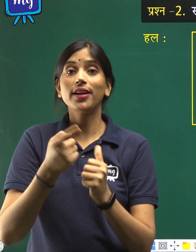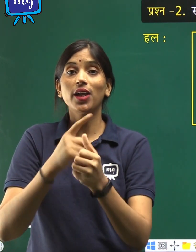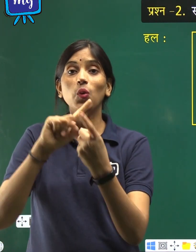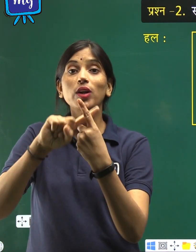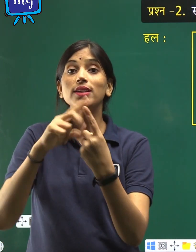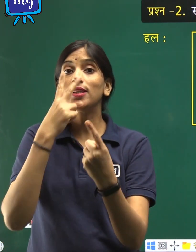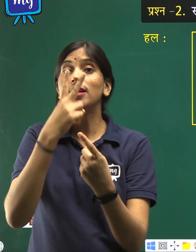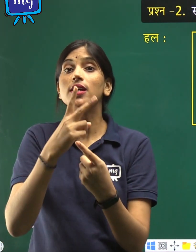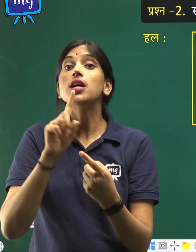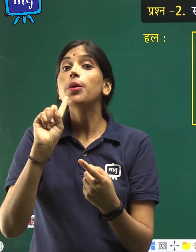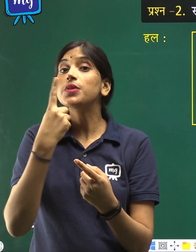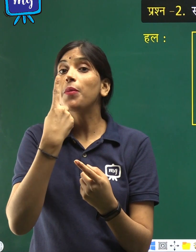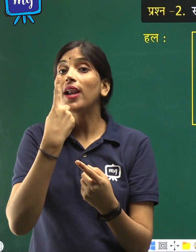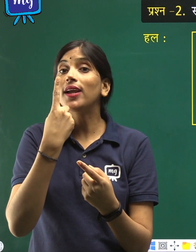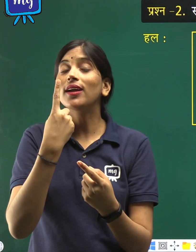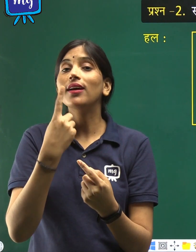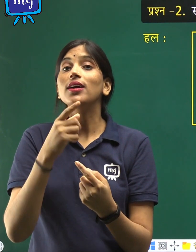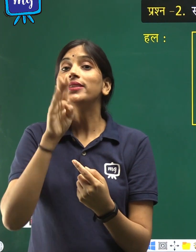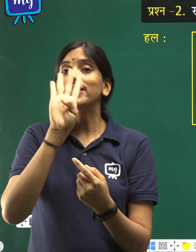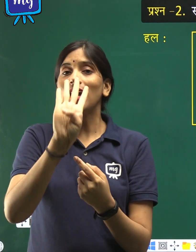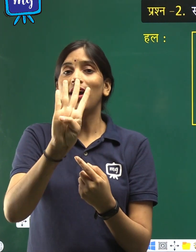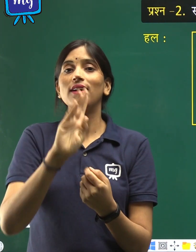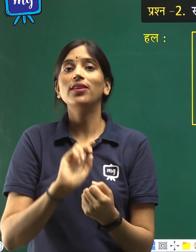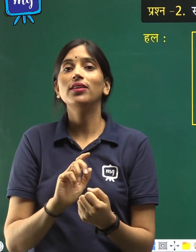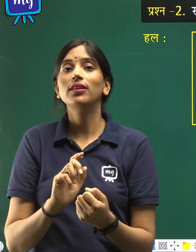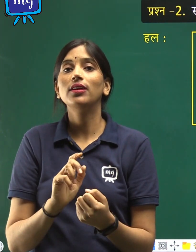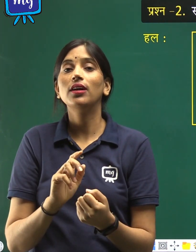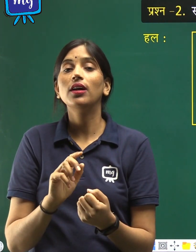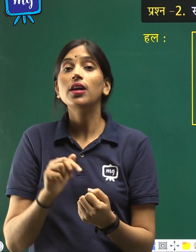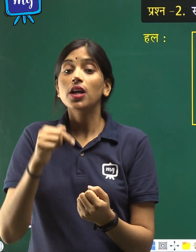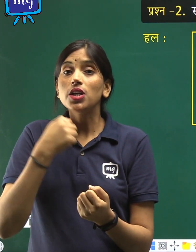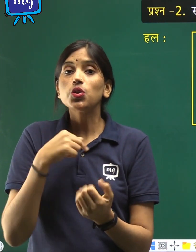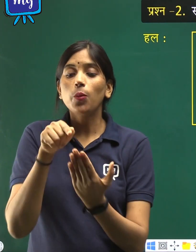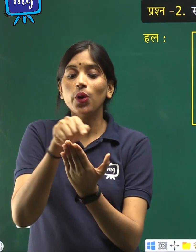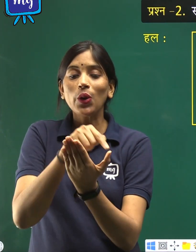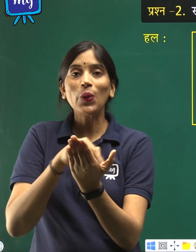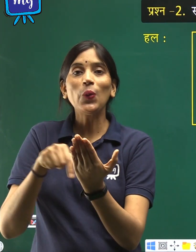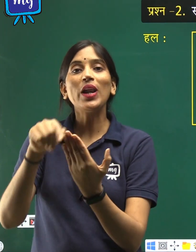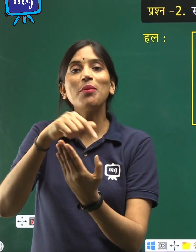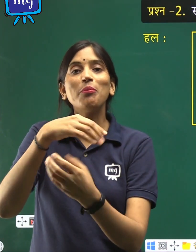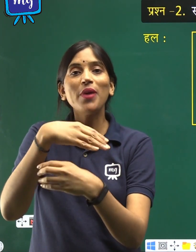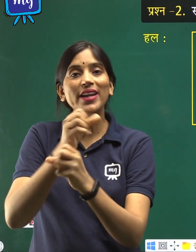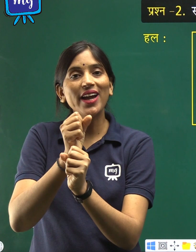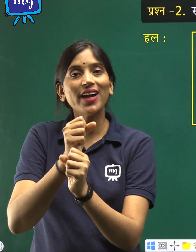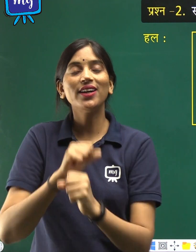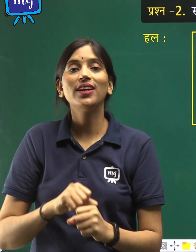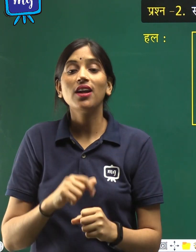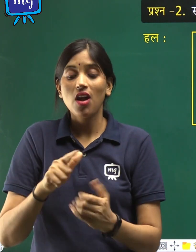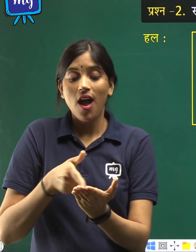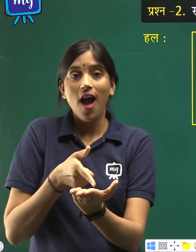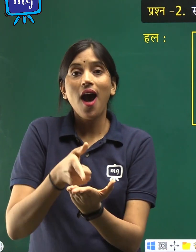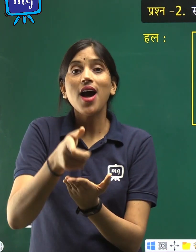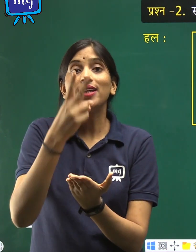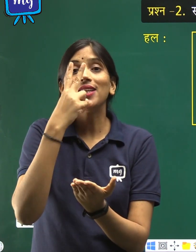हैं। सबसे पहले 4, इसको हमने गोला बनाया। आगे